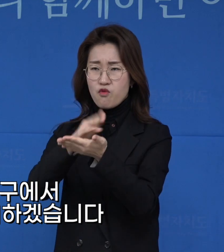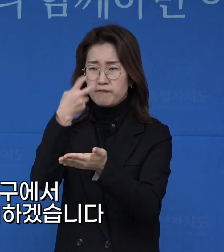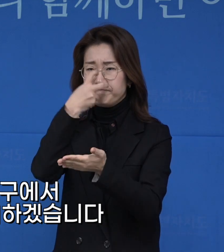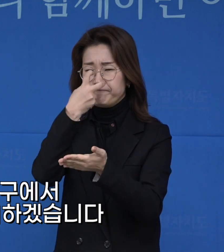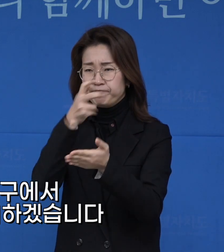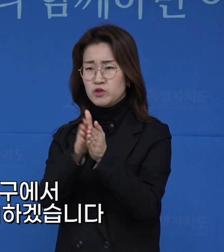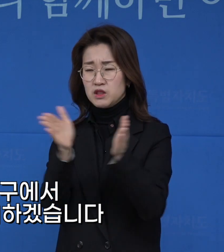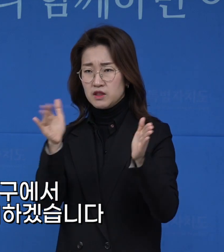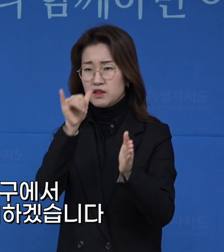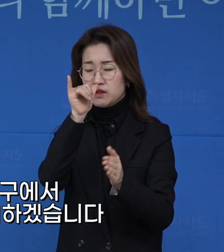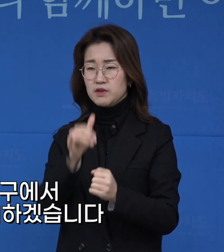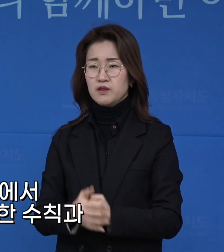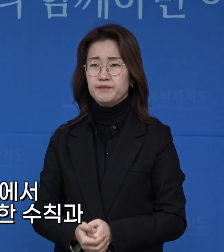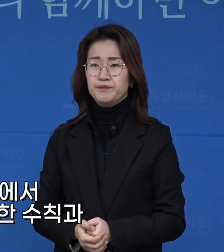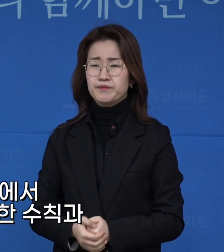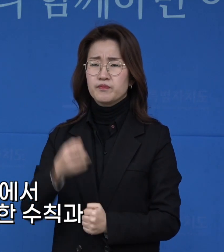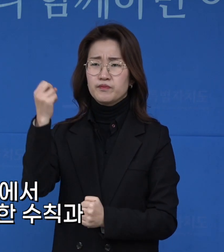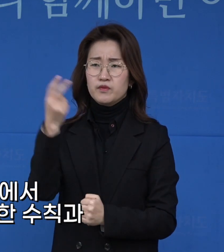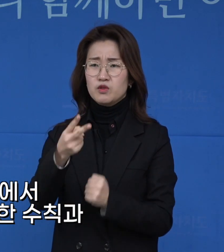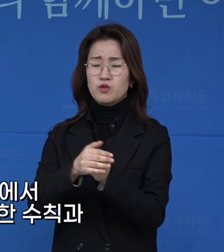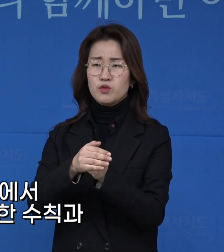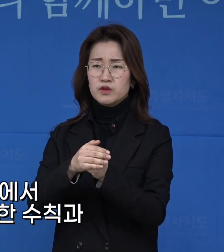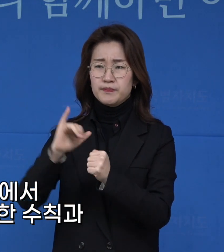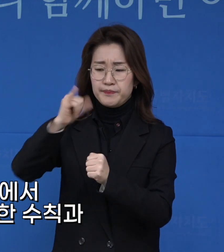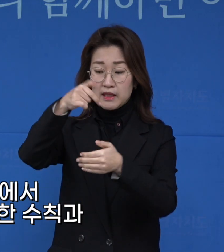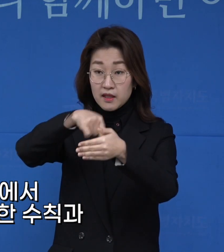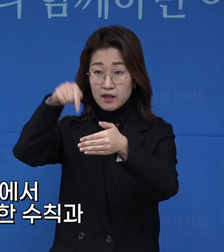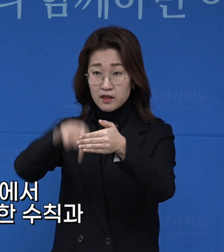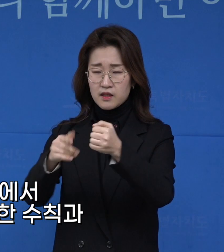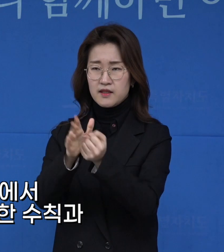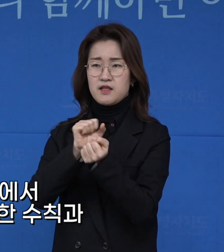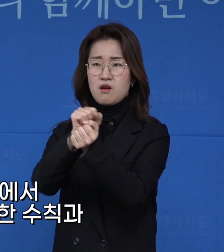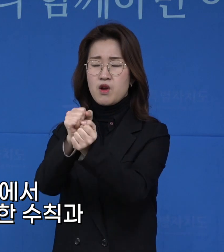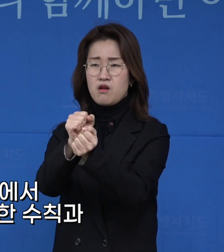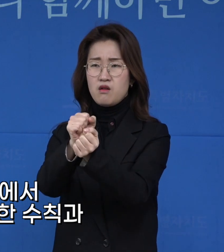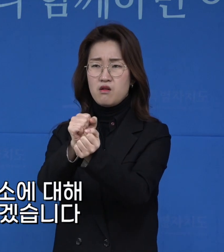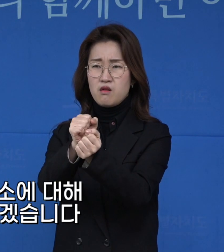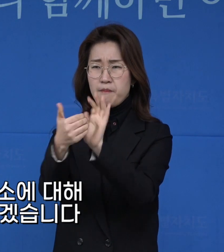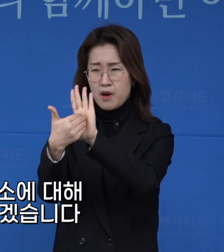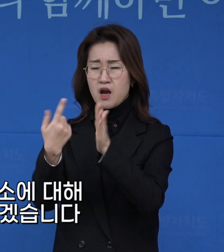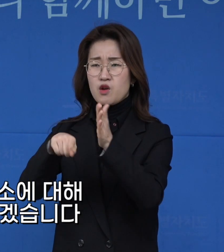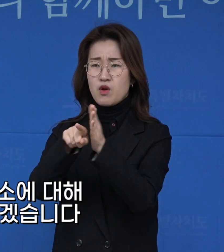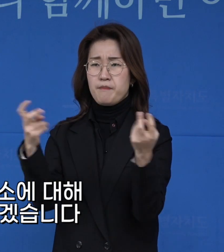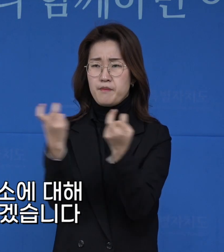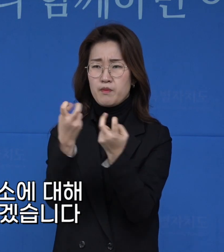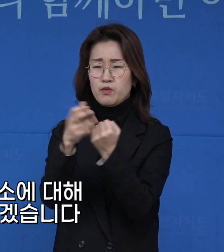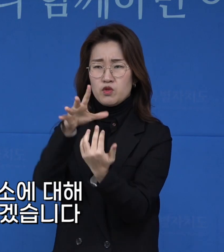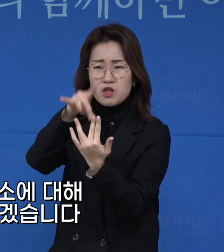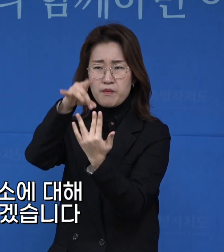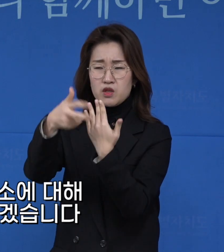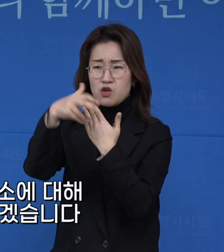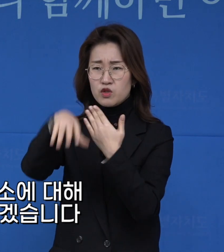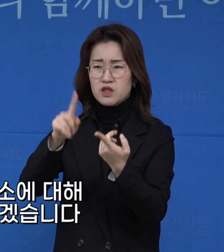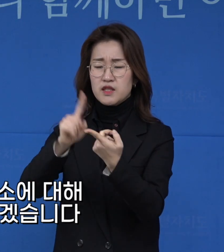실시하겠습니다 또한 p 내에서는 감염 예방을 위한 수치과 돈의 선별 7 요소에 대해서